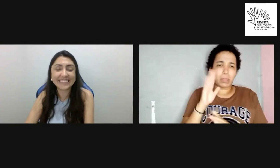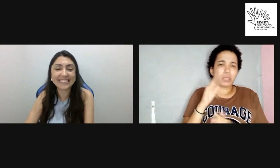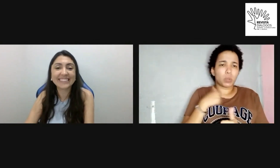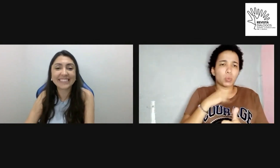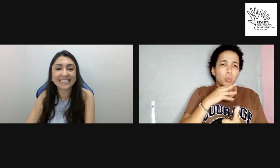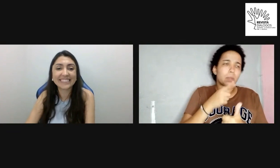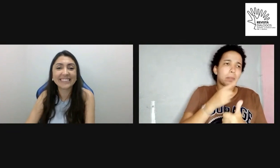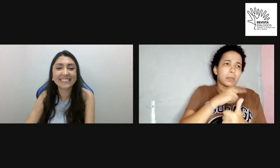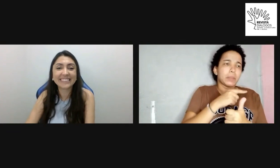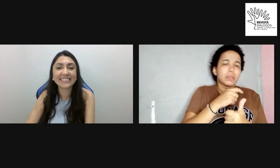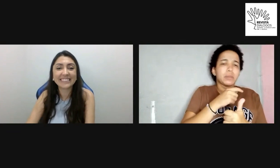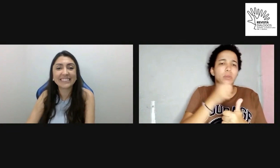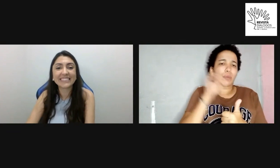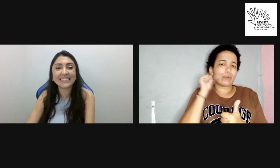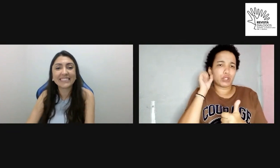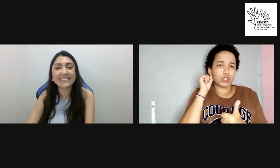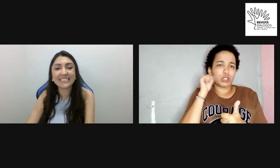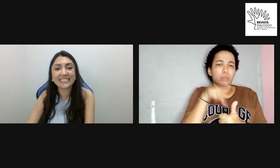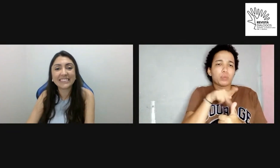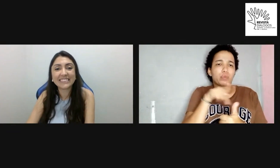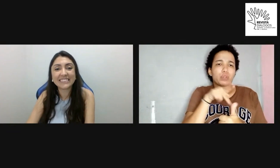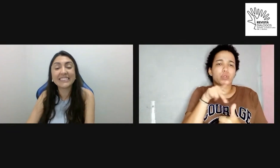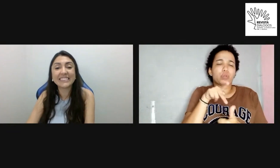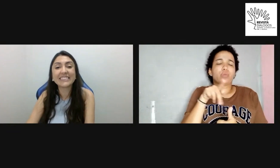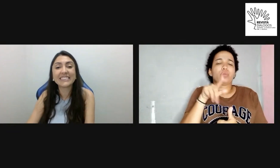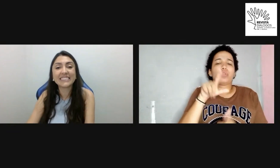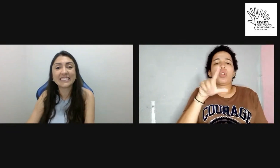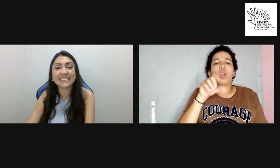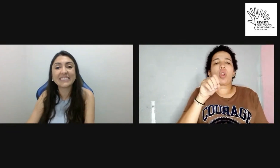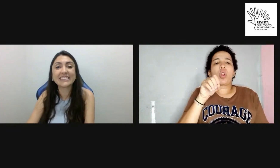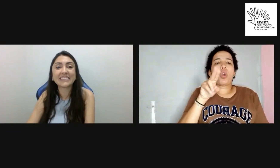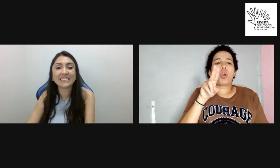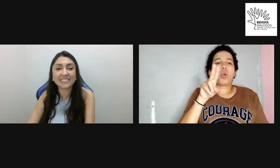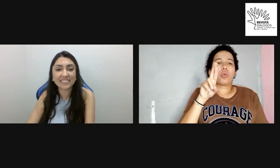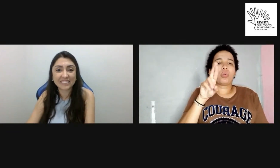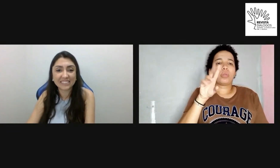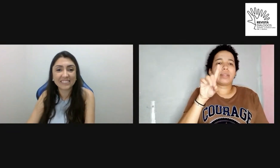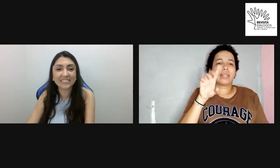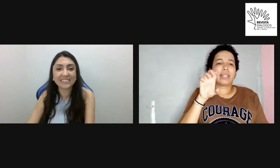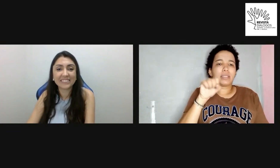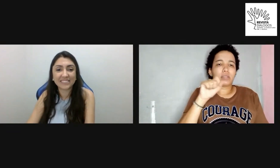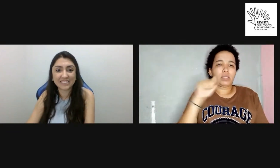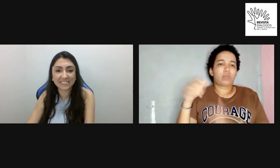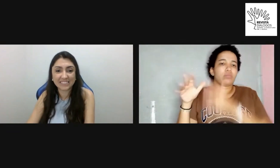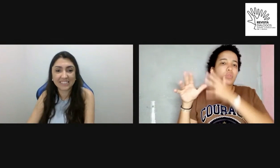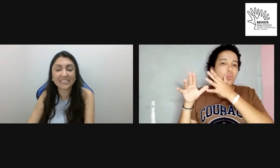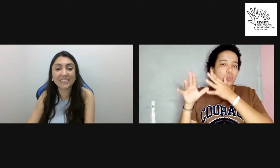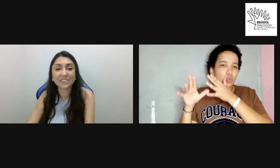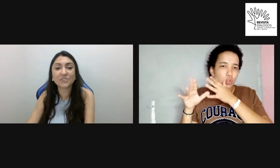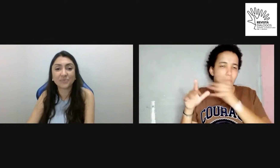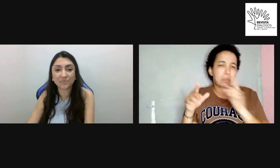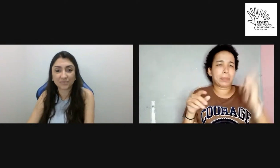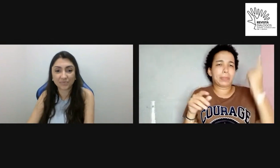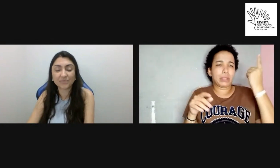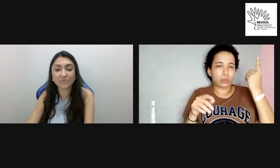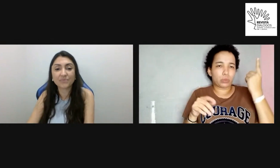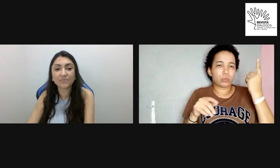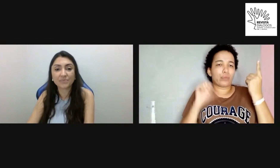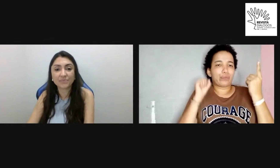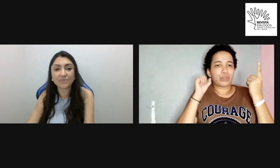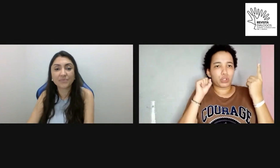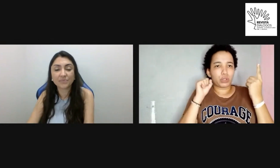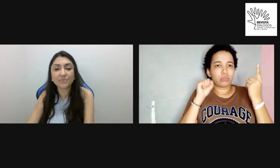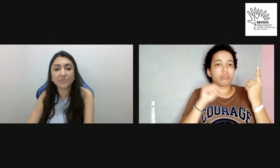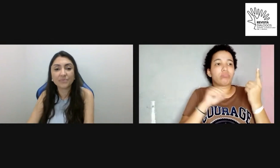Ah, mas antes eu conheci uma professora ouvinte. O nome dela é Lourdes e o sinal dela é esse.